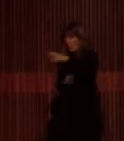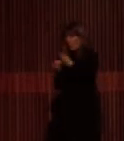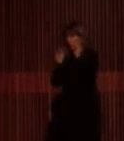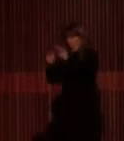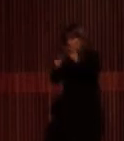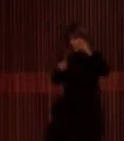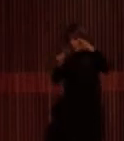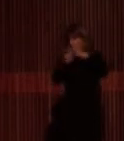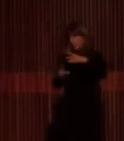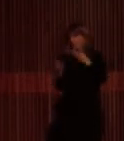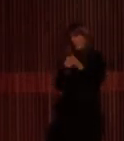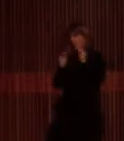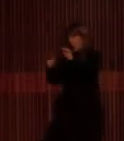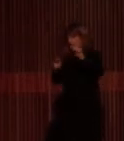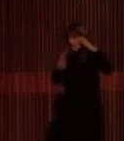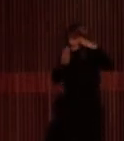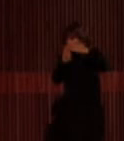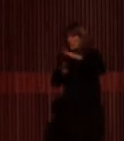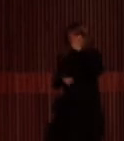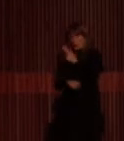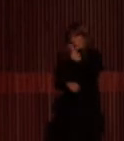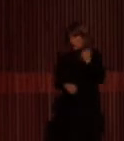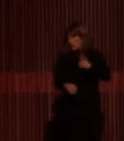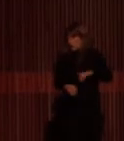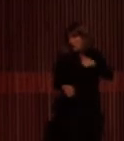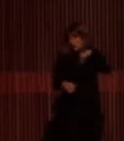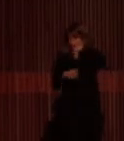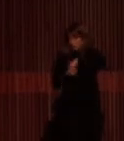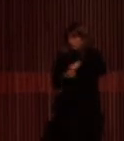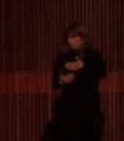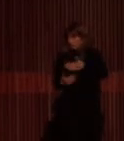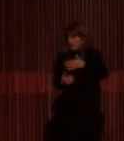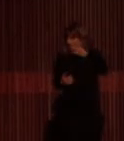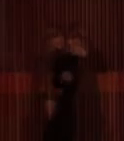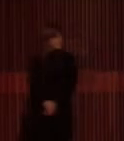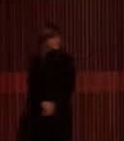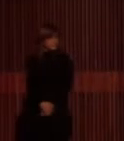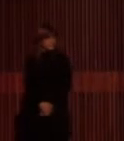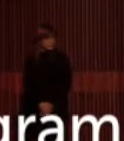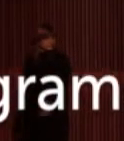objetivos y las vosas metas, un compromiso que llevamos en nuestro cerne, en nuestra razón de ser.